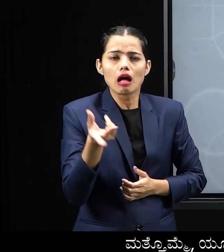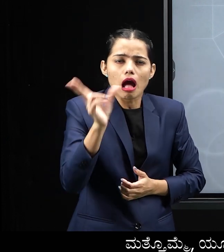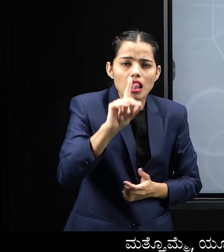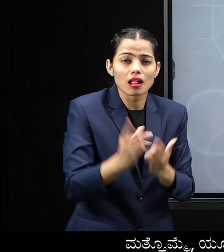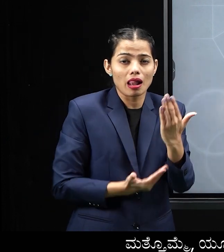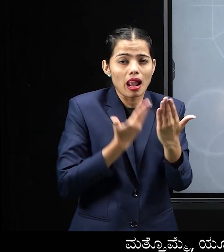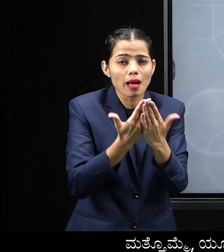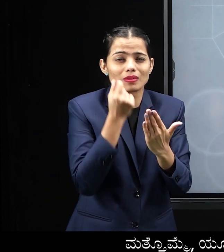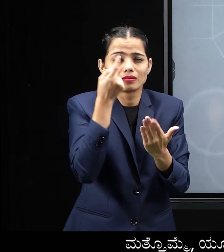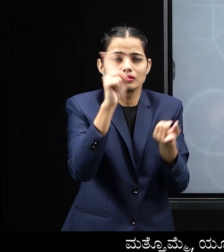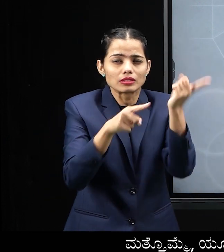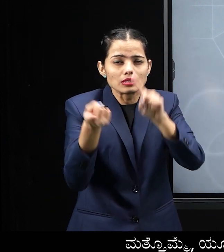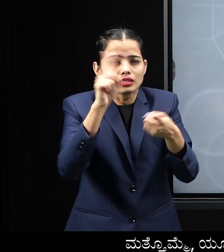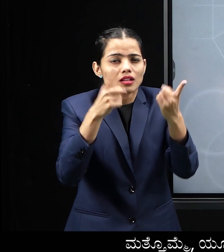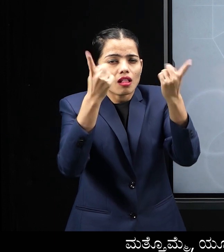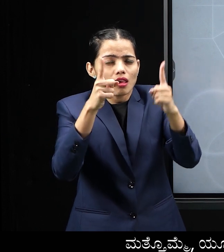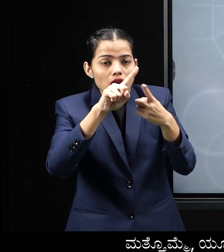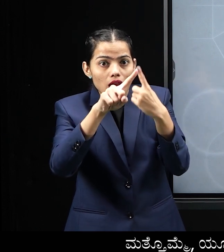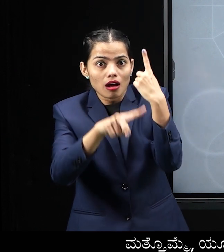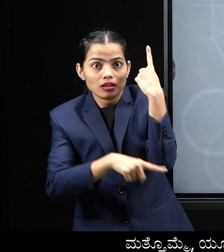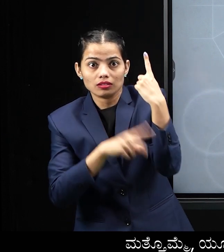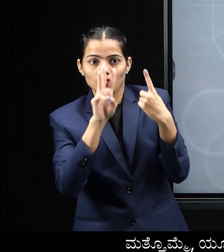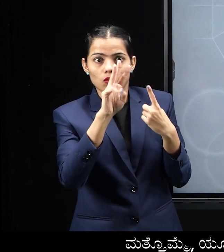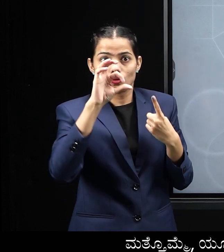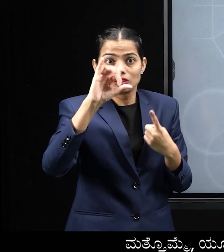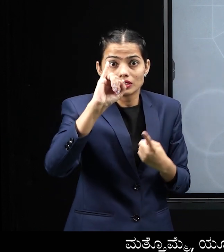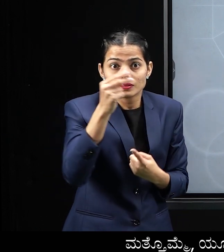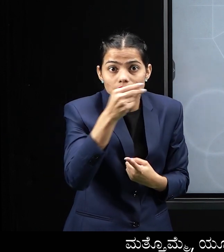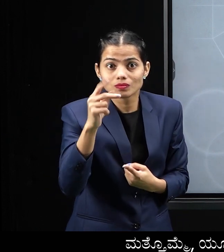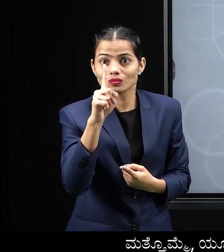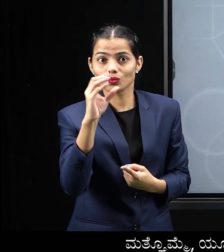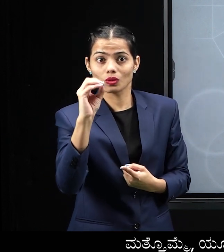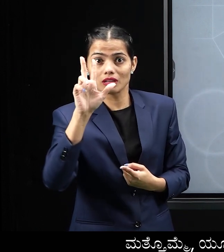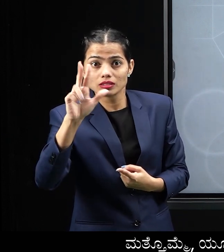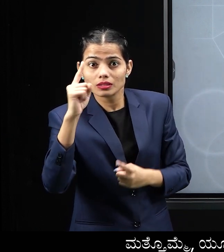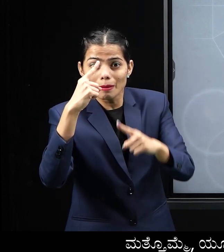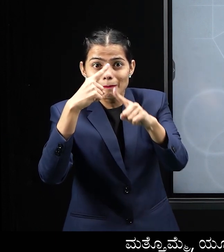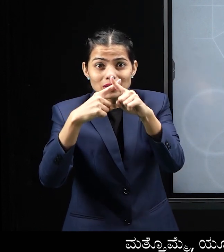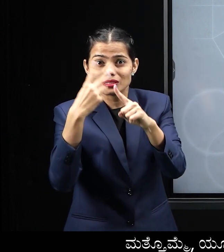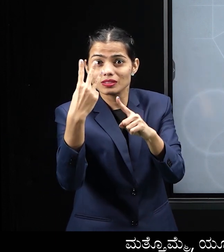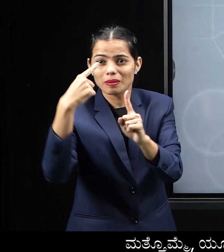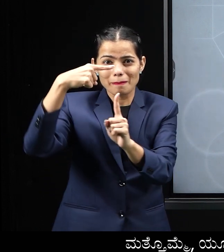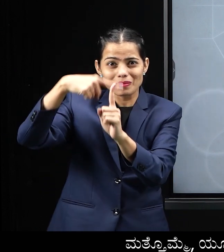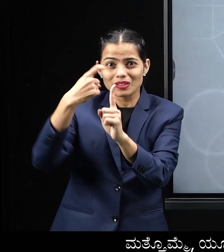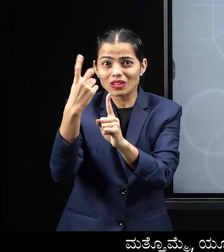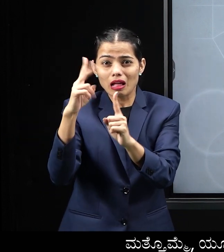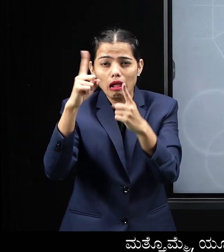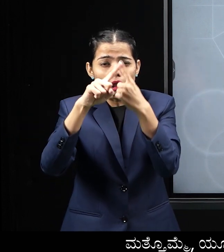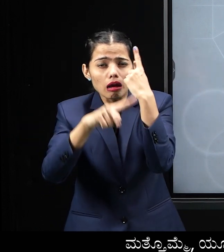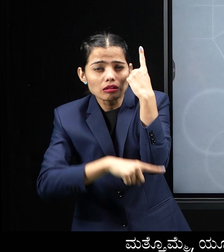ಮತ್ತೊಮ್ಮೆ ಯೂಕ್ಲಿಡ್ನ ವಿಭಾಗ ಅಲ್ಗಾರಿದಮ್ 396 108 ಇಂಟು